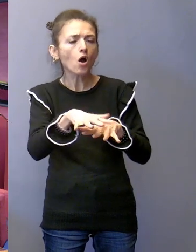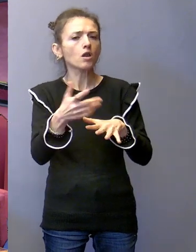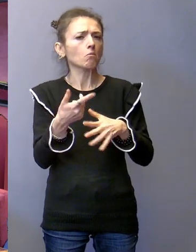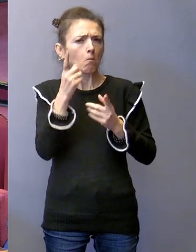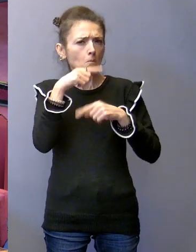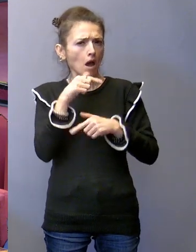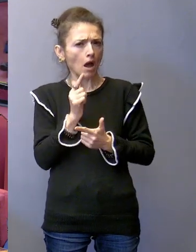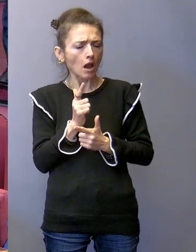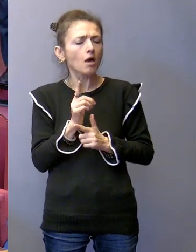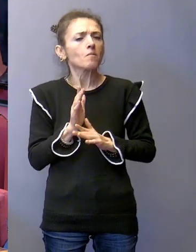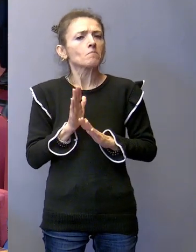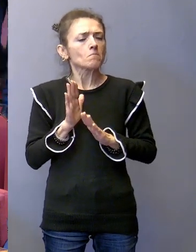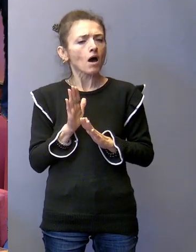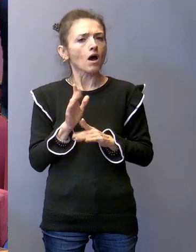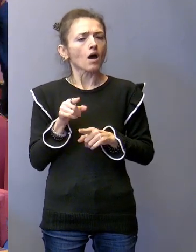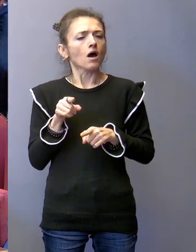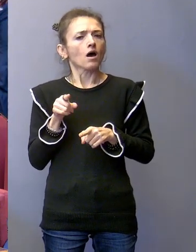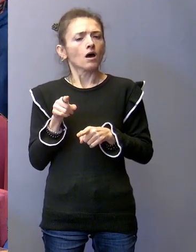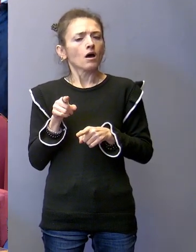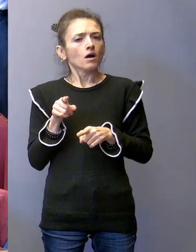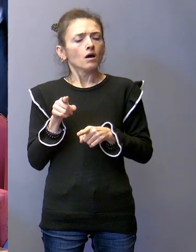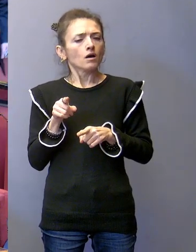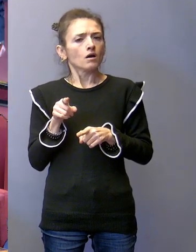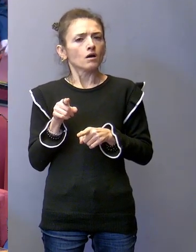di male ma anche qua la